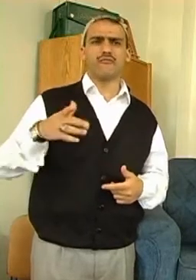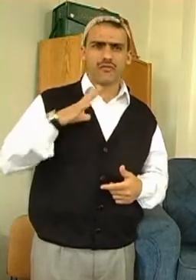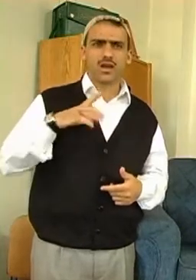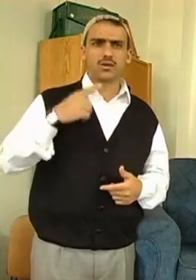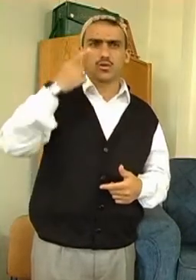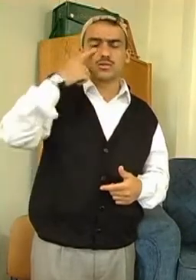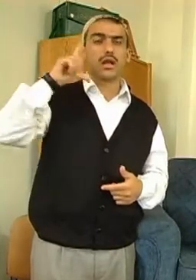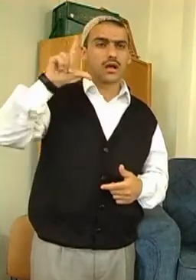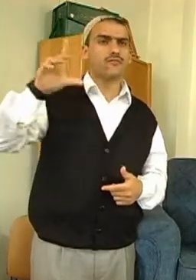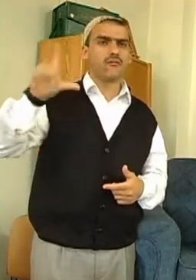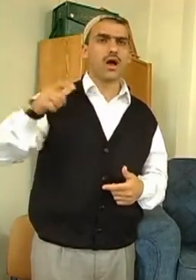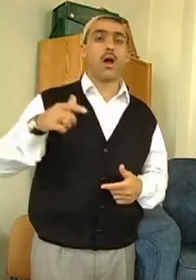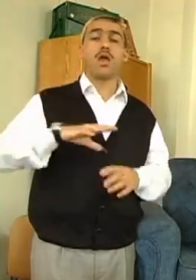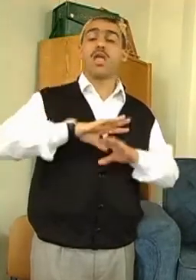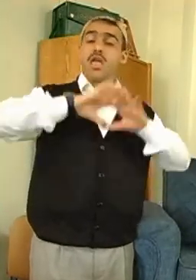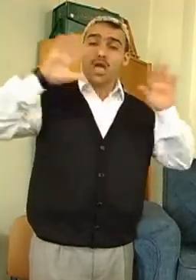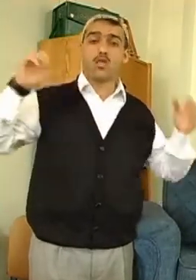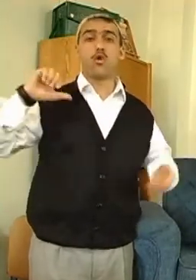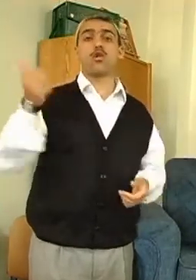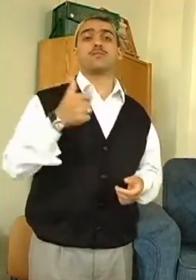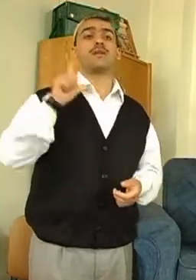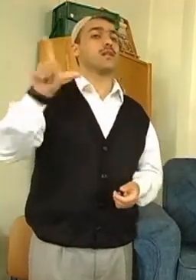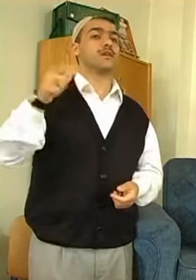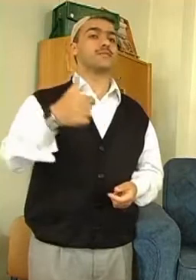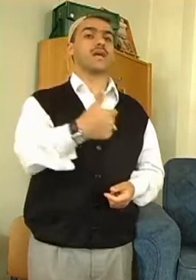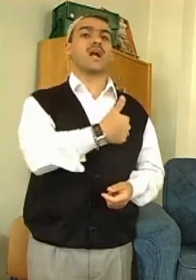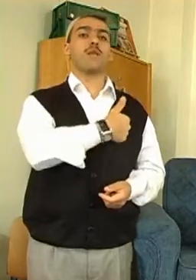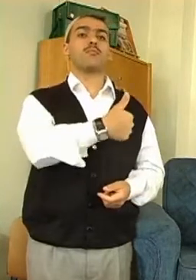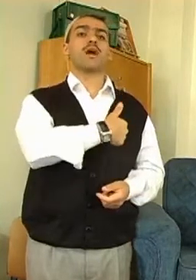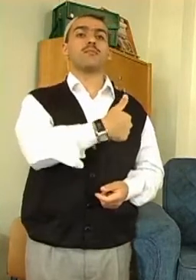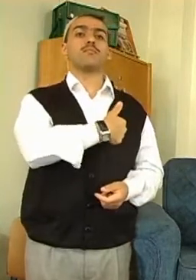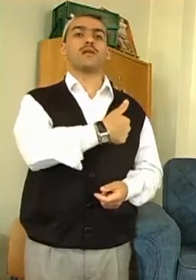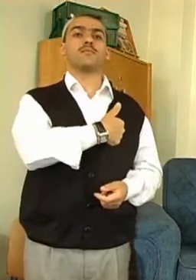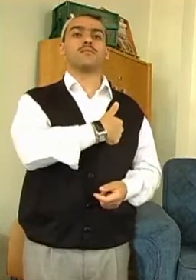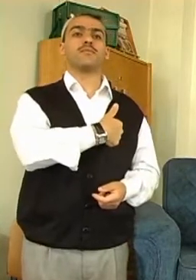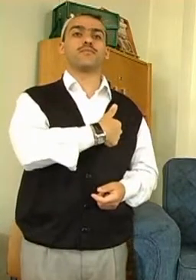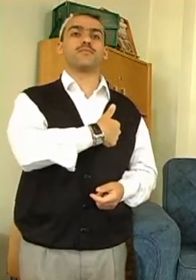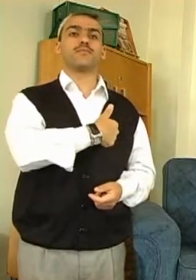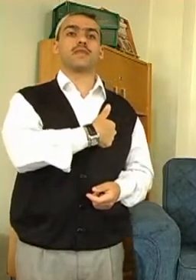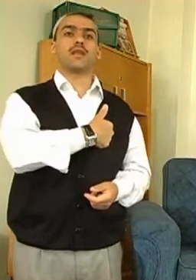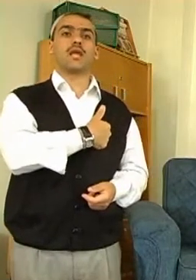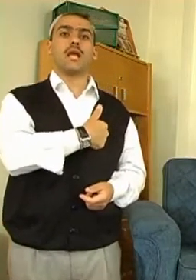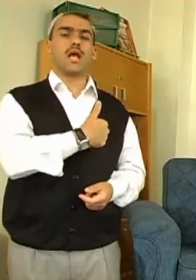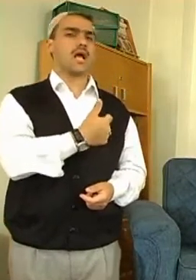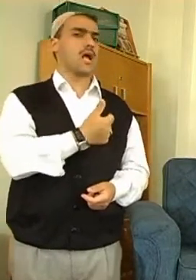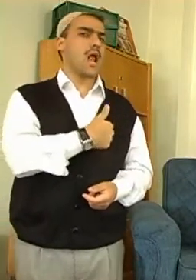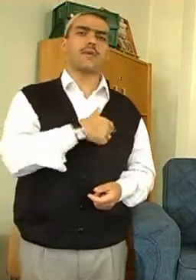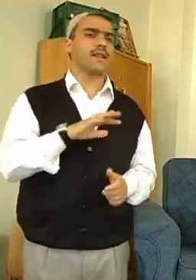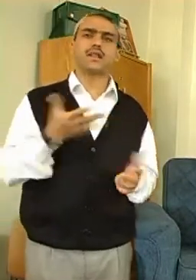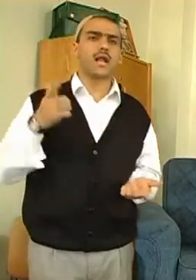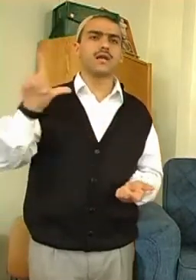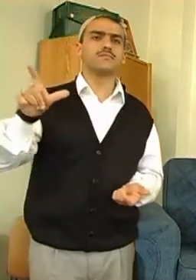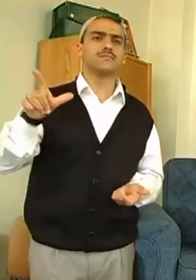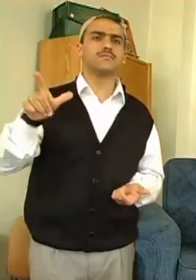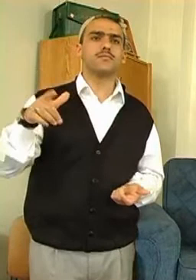iman. Kalbin ihtiyacı marifet, Allah'ı tanıma. Ayet-i Kerime var ya, kalpler Allah'ın zikriyle mutmain olur. Yani Allah'ı